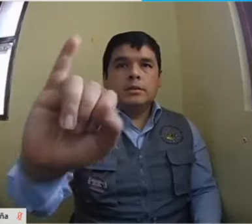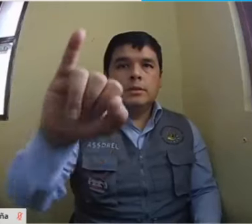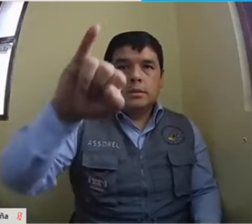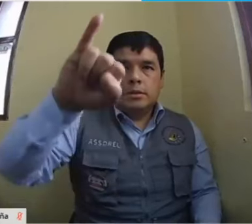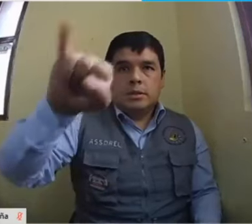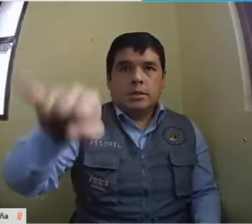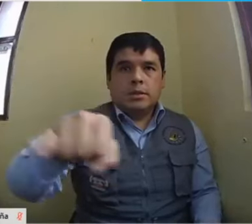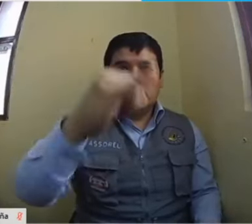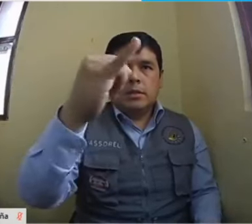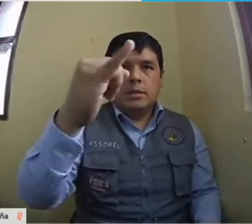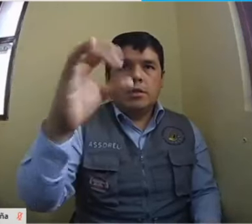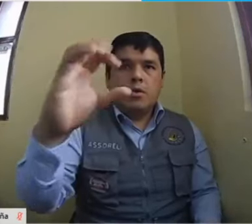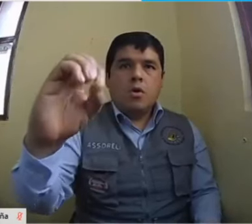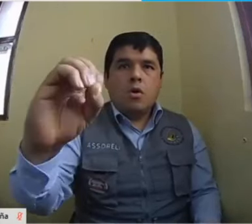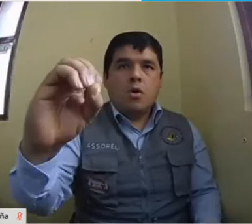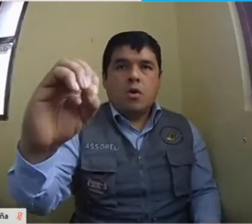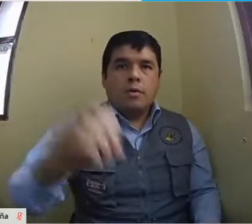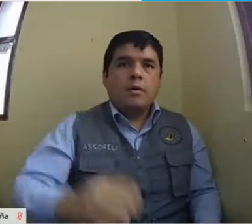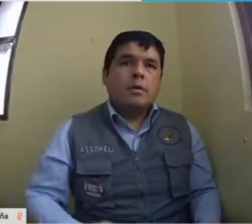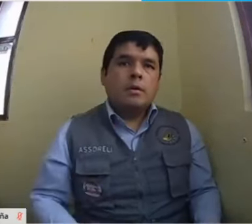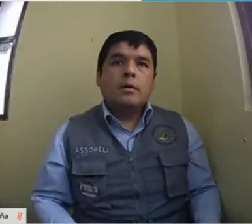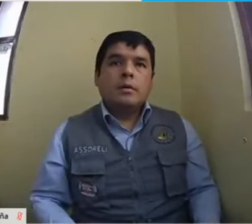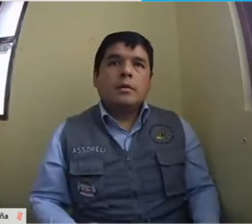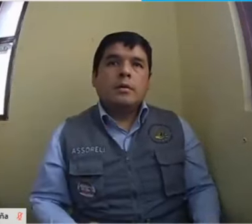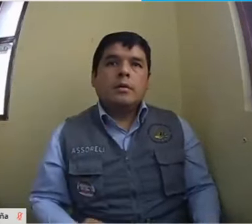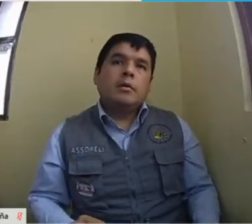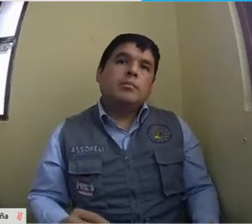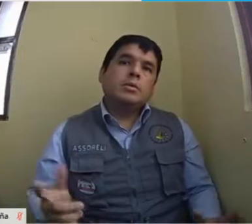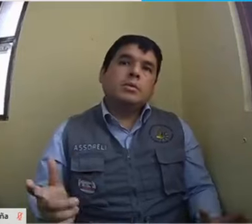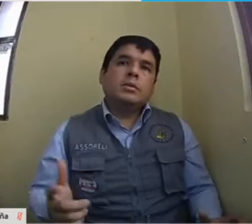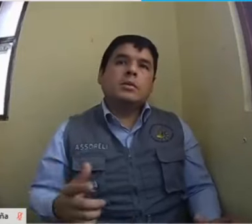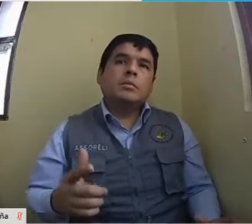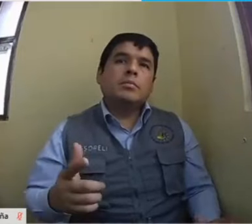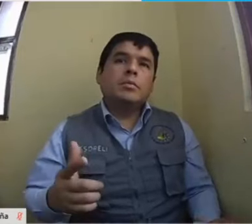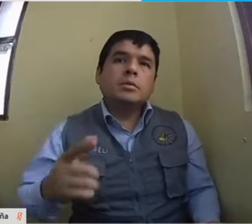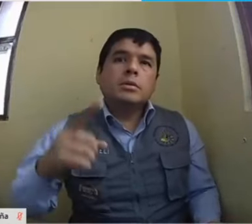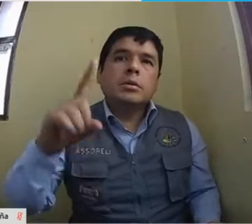La H, la I, la J y la O. Hijo, hijo.